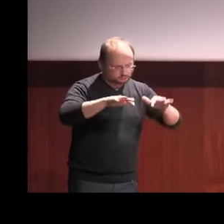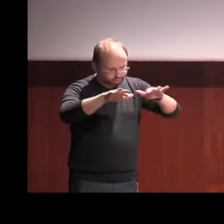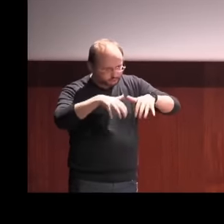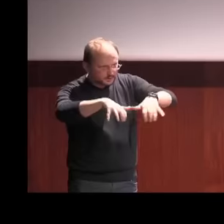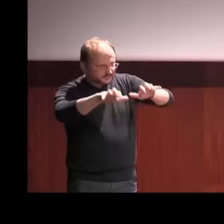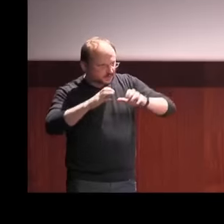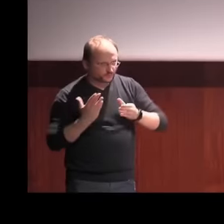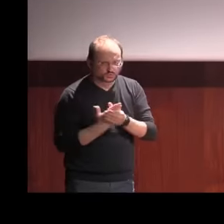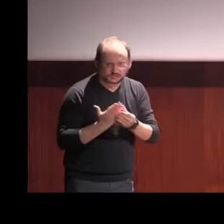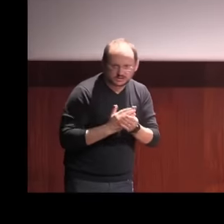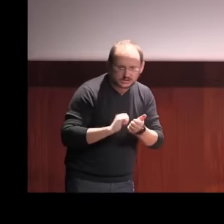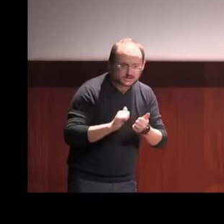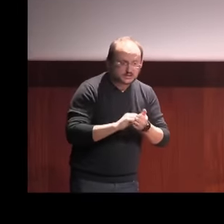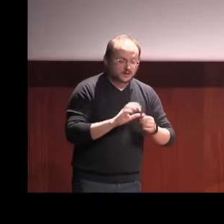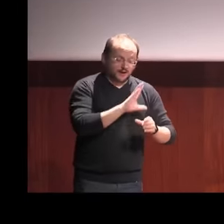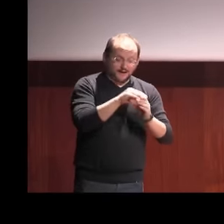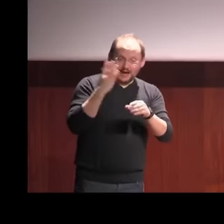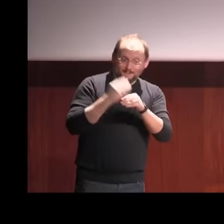avec...